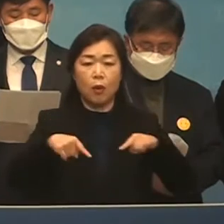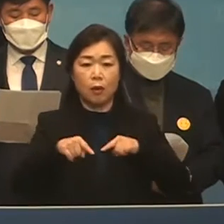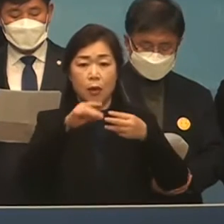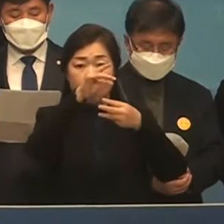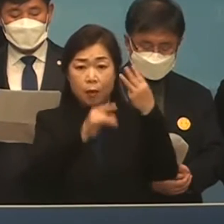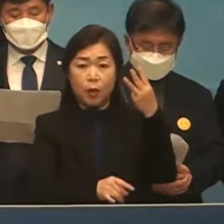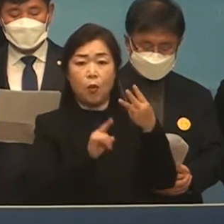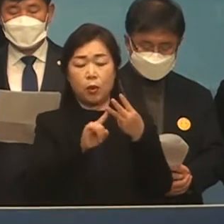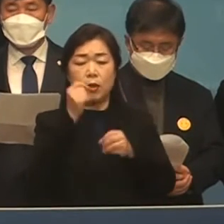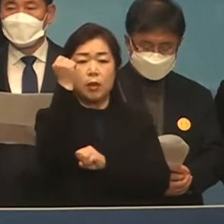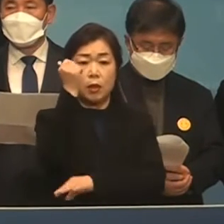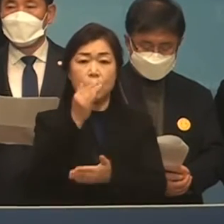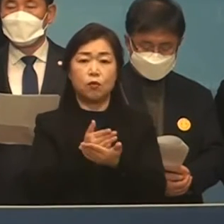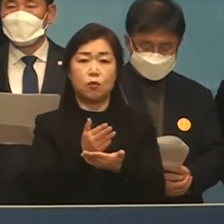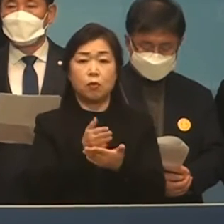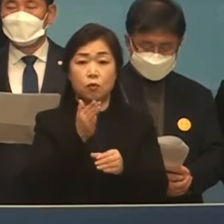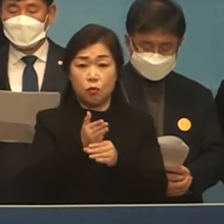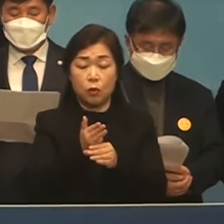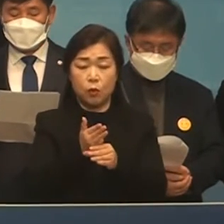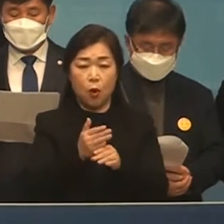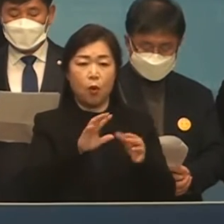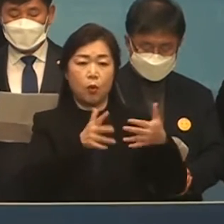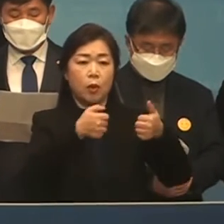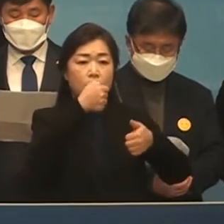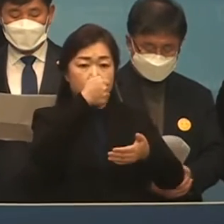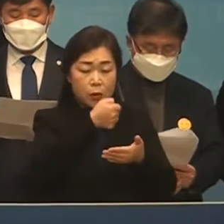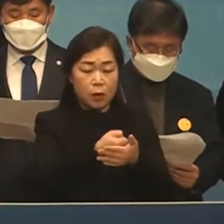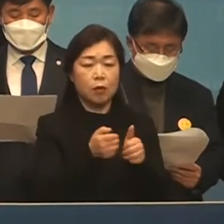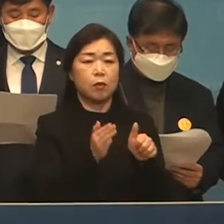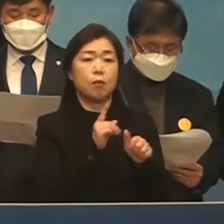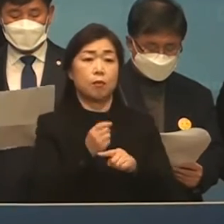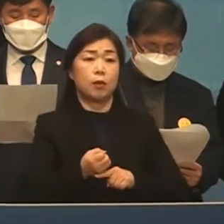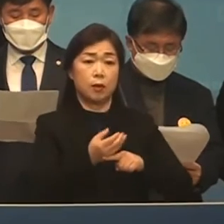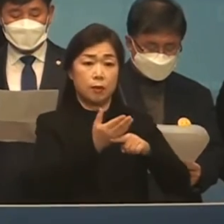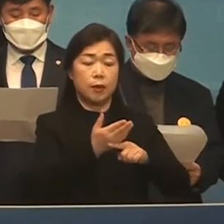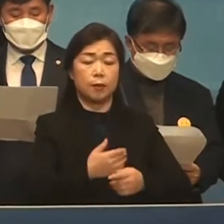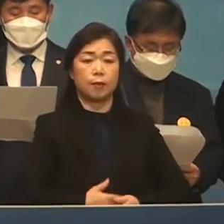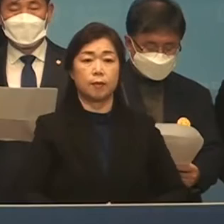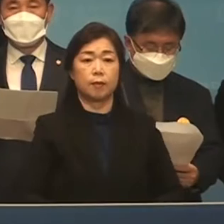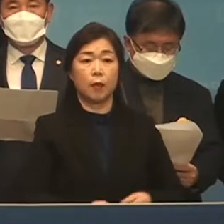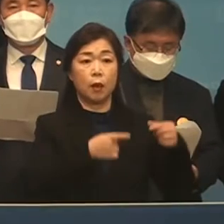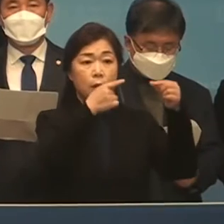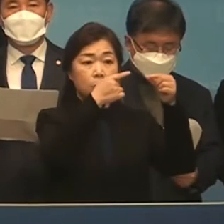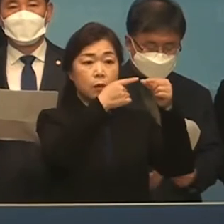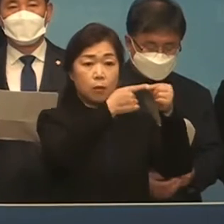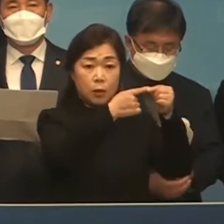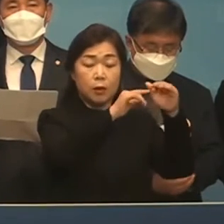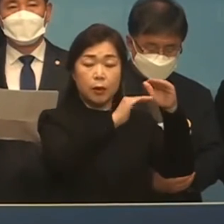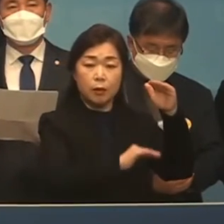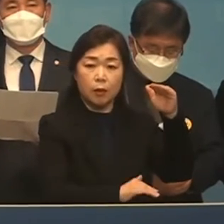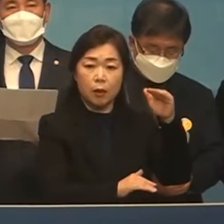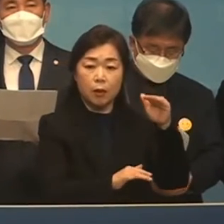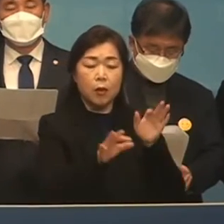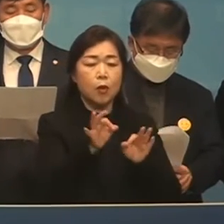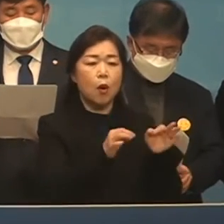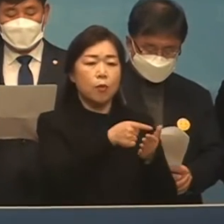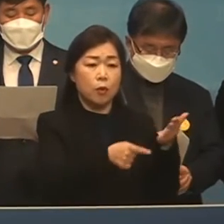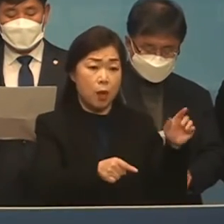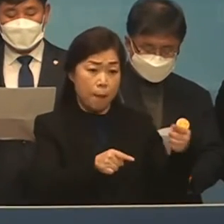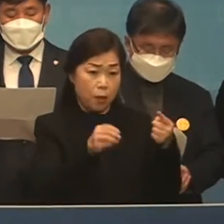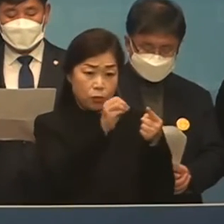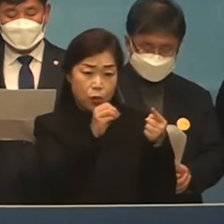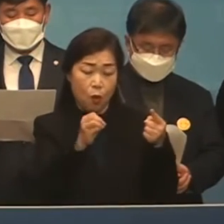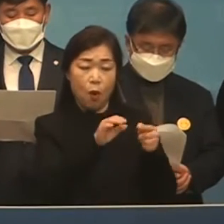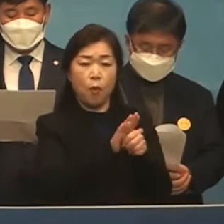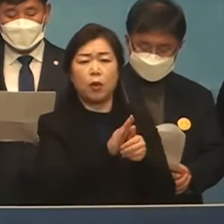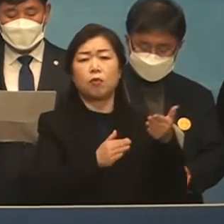3대 원칙을 중심으로 논의하고 결정해 줄 것을 요청합니다. 첫째, 영업손실 100%의